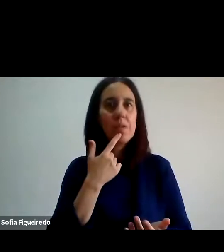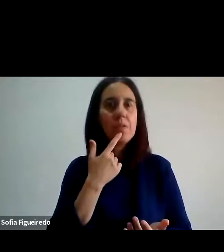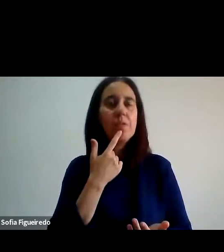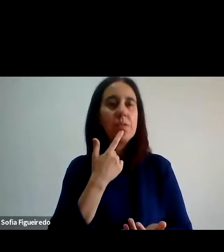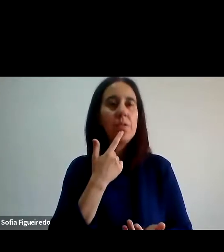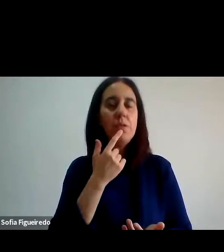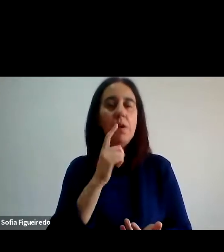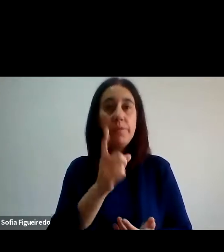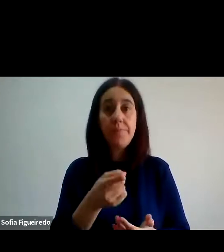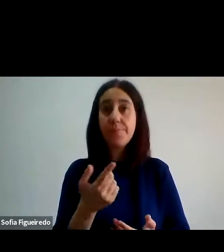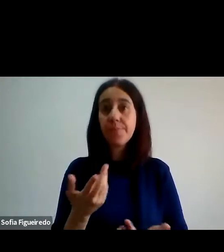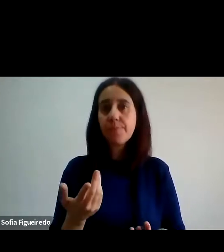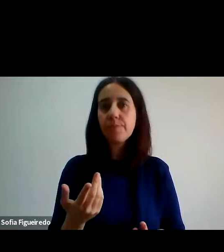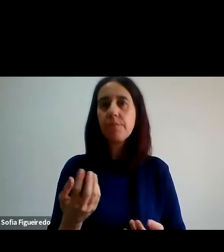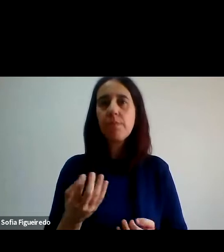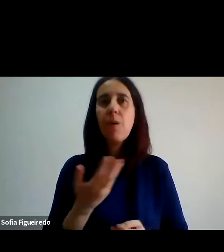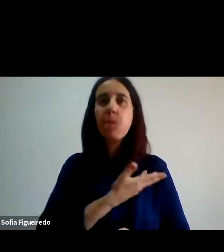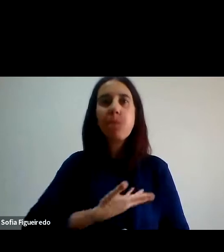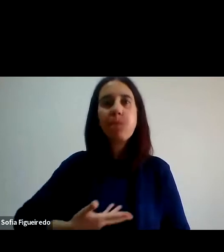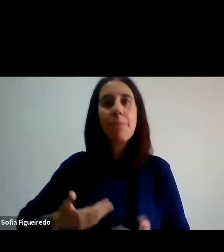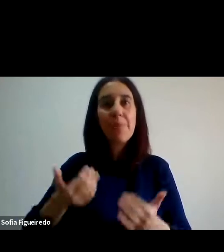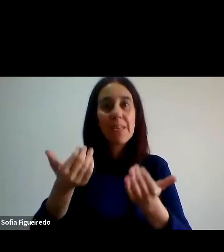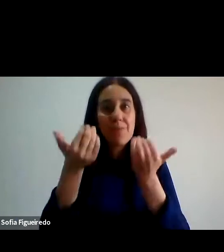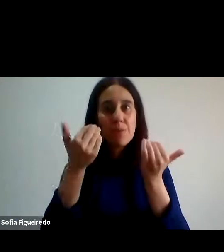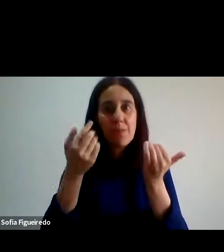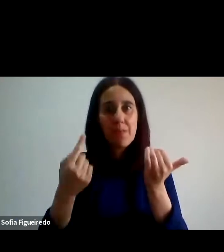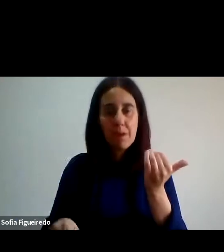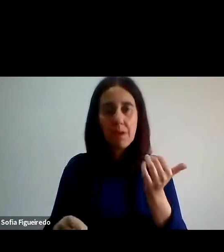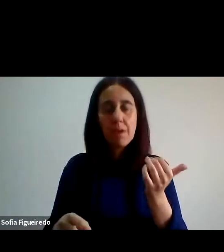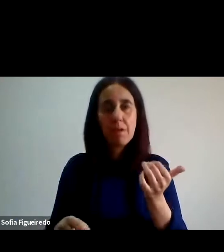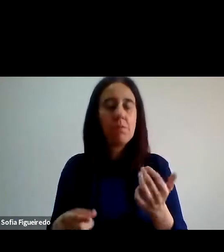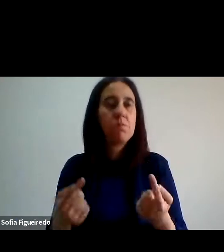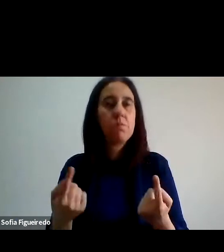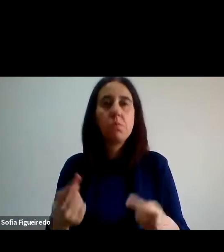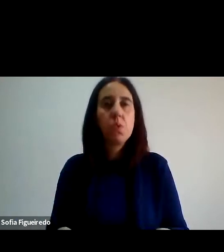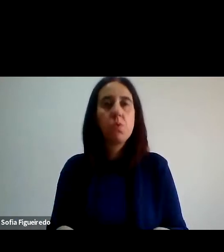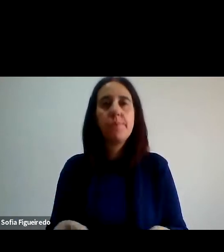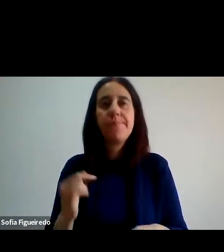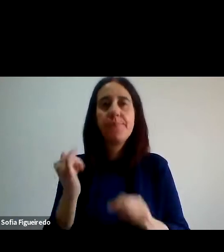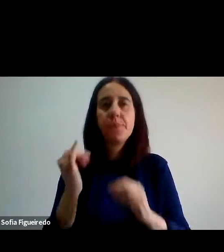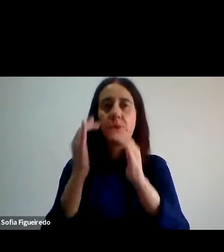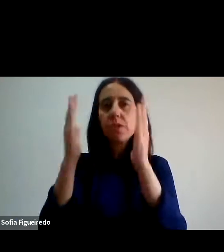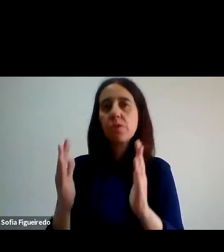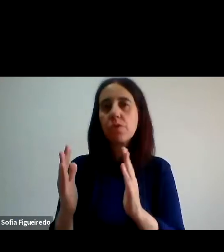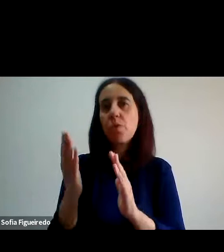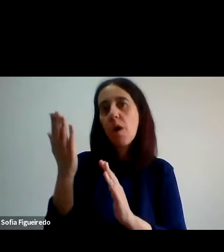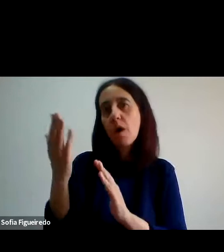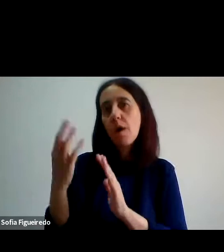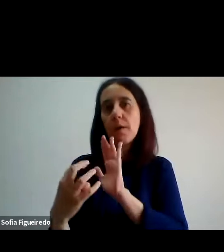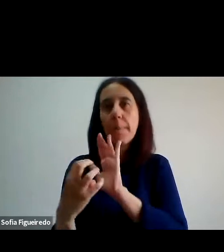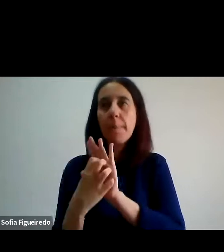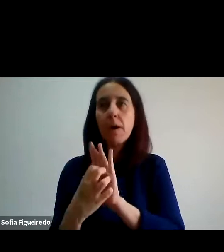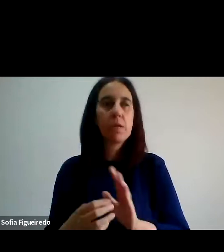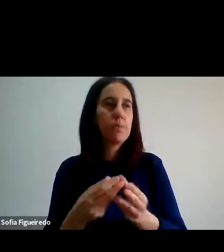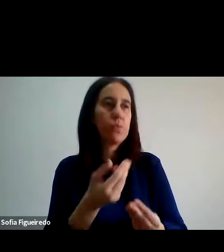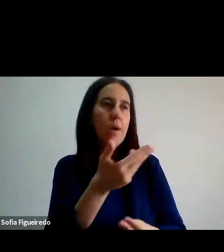isto? Quer dizer que as fontes tradicionais da informação, que são simplesmente as organizações, que são as marcas, que são os produtos,